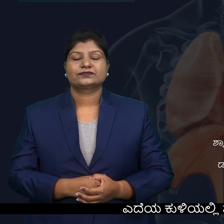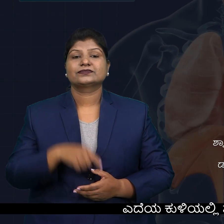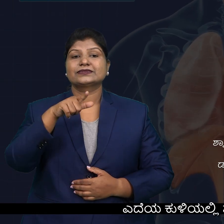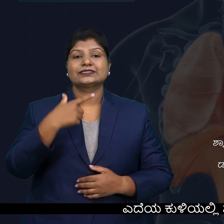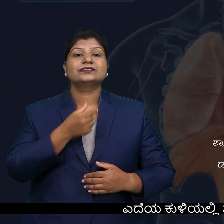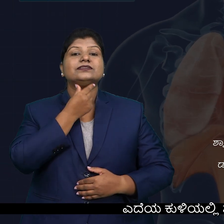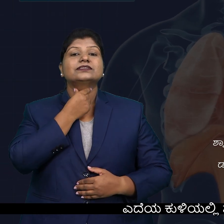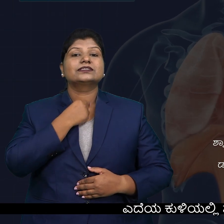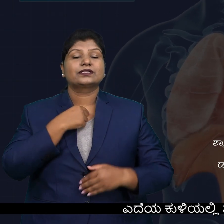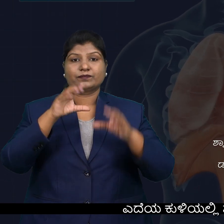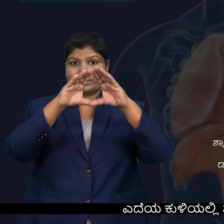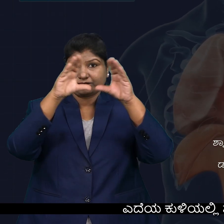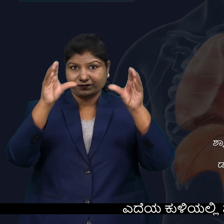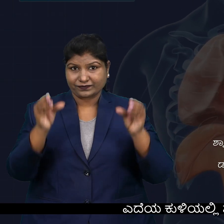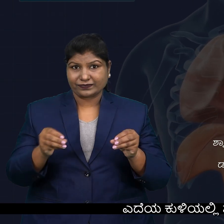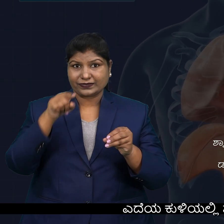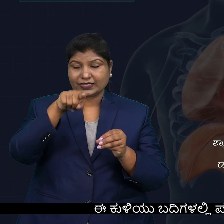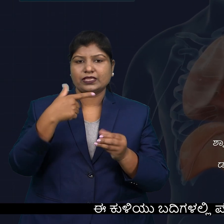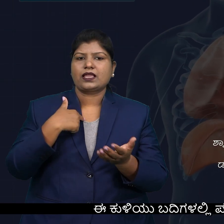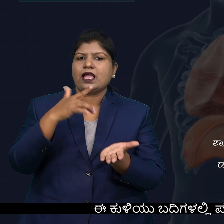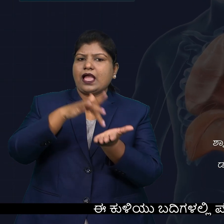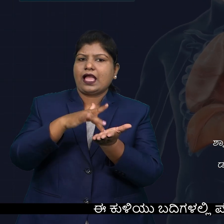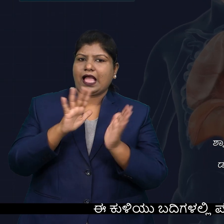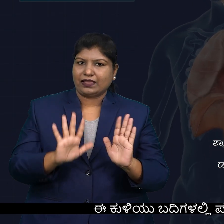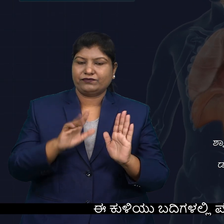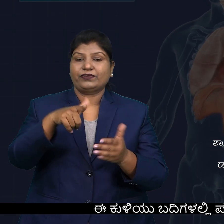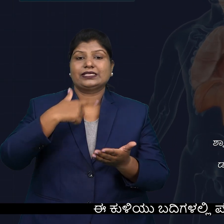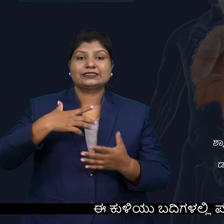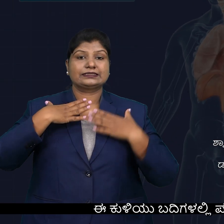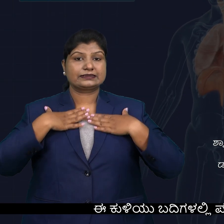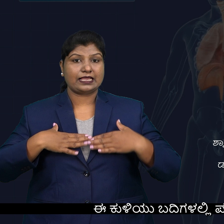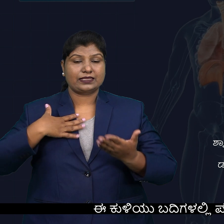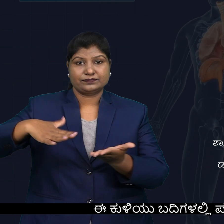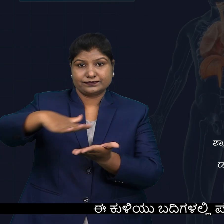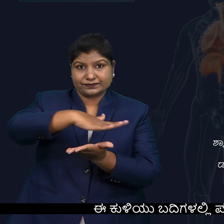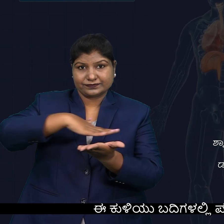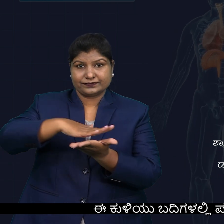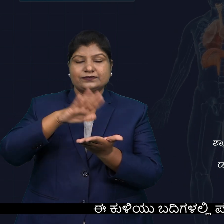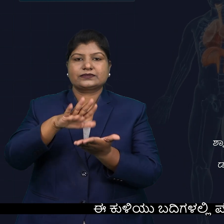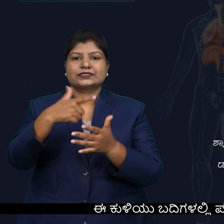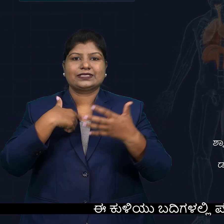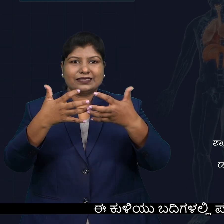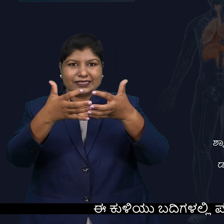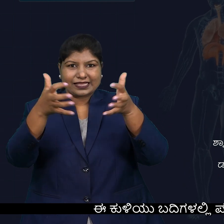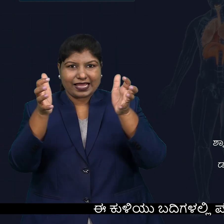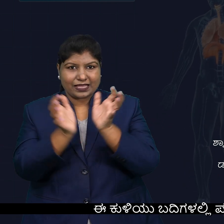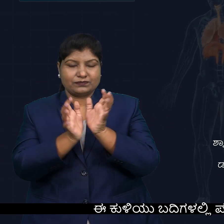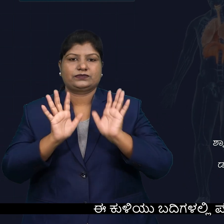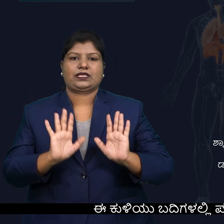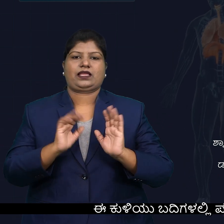ಎದೆಯ ಕುಳಿಯಲ್ಲಿ ಶ್ವಾಸಕೋಶಗಳು ಇರುತ್ತವೆ. ಈ ಕುಳಿಯು ಬದಿಗಳಲ್ಲಿ ಪಕ್ಕೆಲುಬುಗಳಿಂದ ಸುತ್ತುವರಿದಿದೆ.